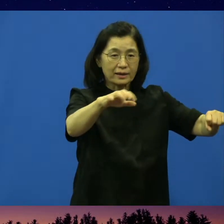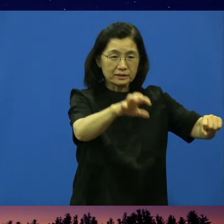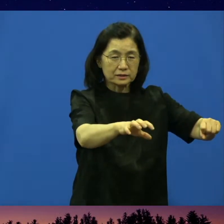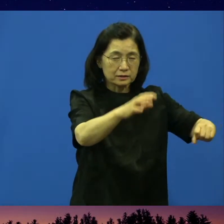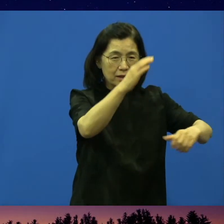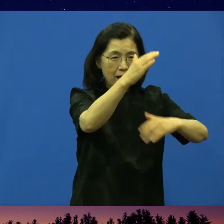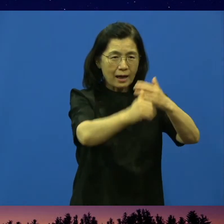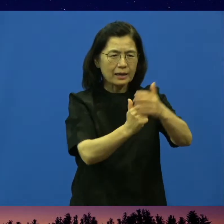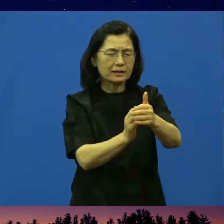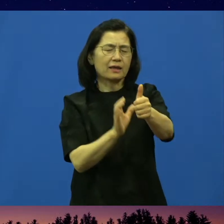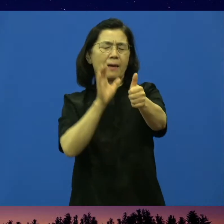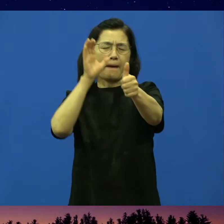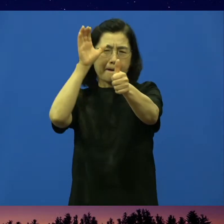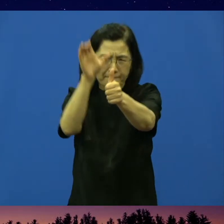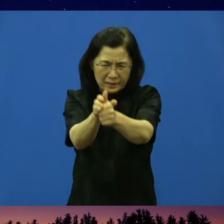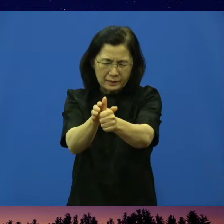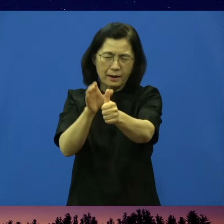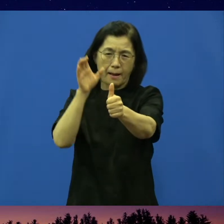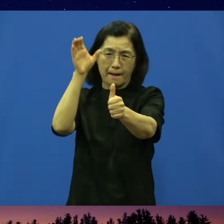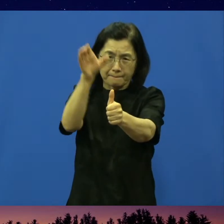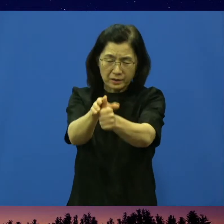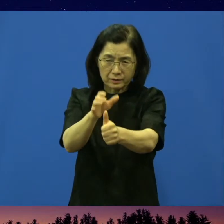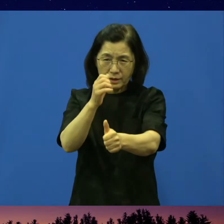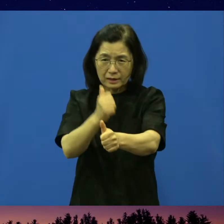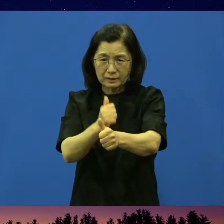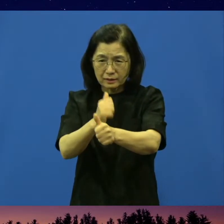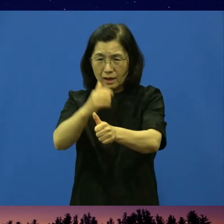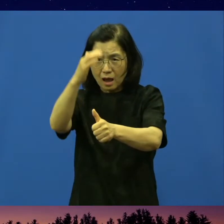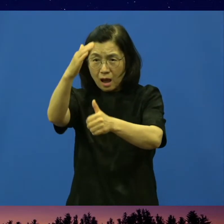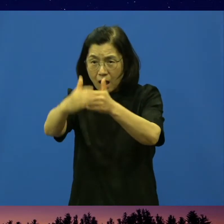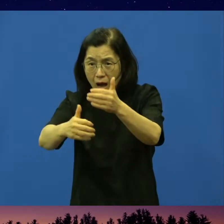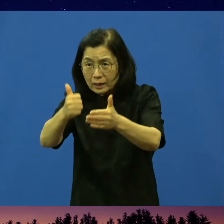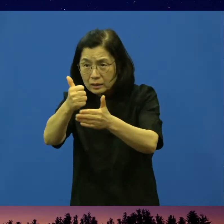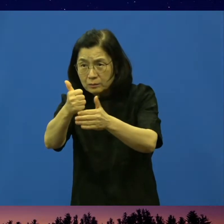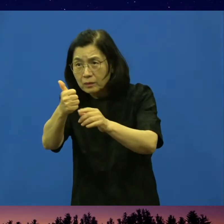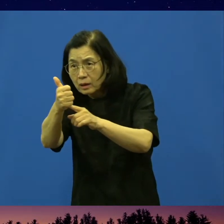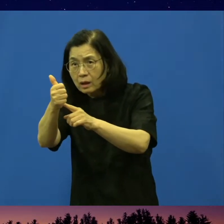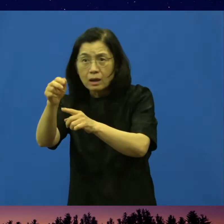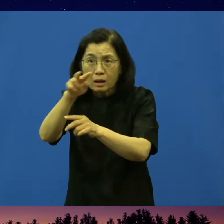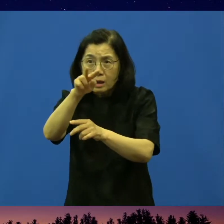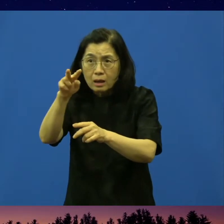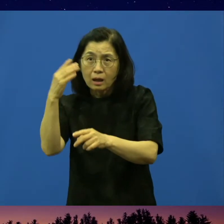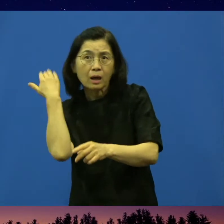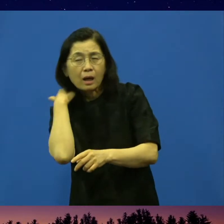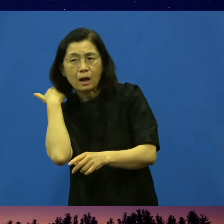그러니까 우리가 믿음의 현실로 가면, 여러분, 애굽 하면 우리가 떠오르는 게 뭐예요? 피라미드죠.